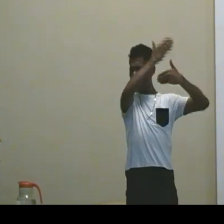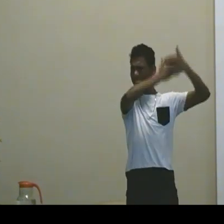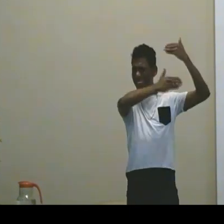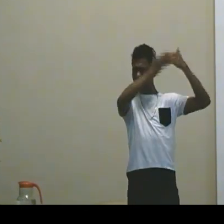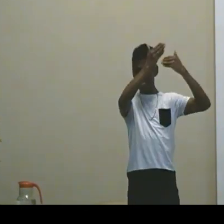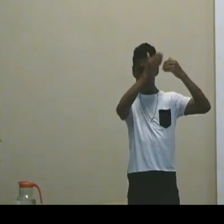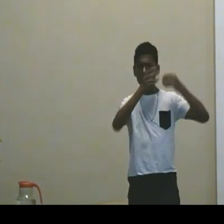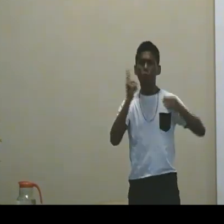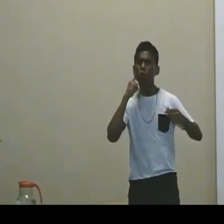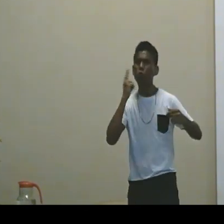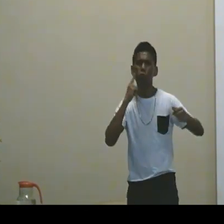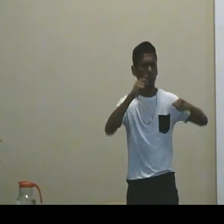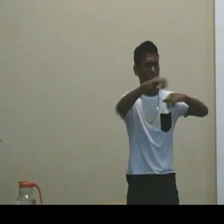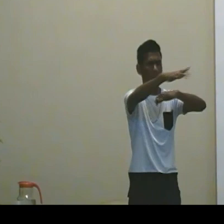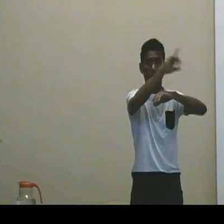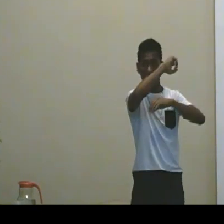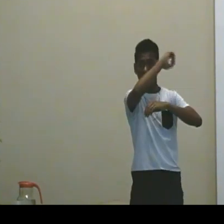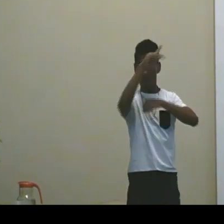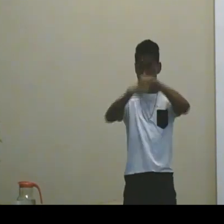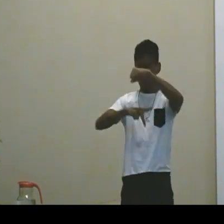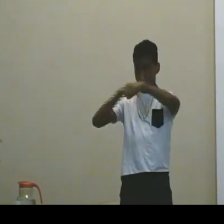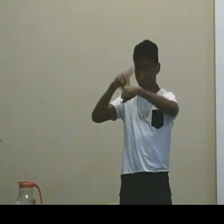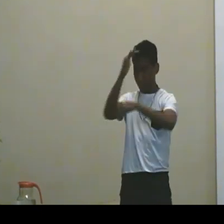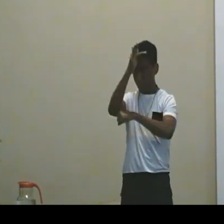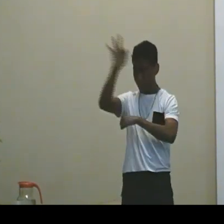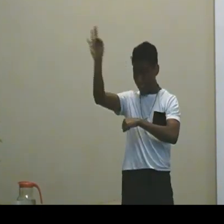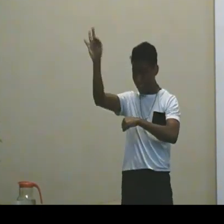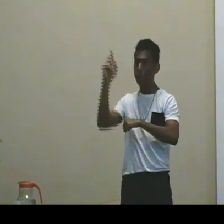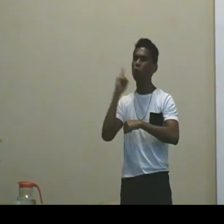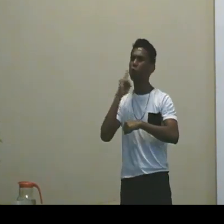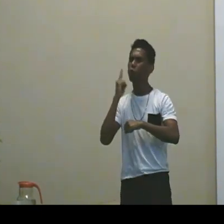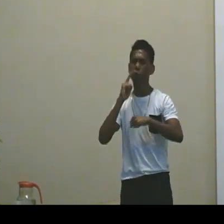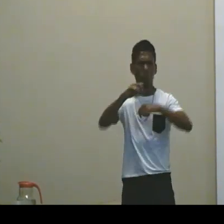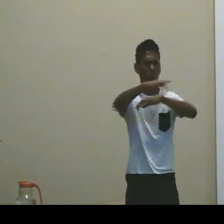Porque há muito, muito tempo atrás, no país dele, na França,